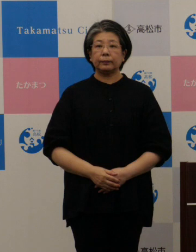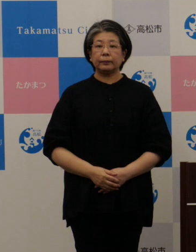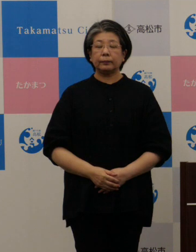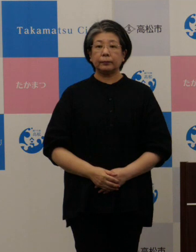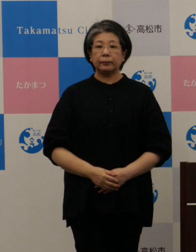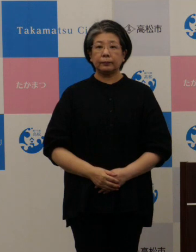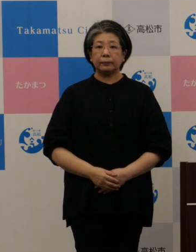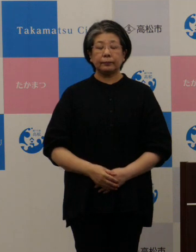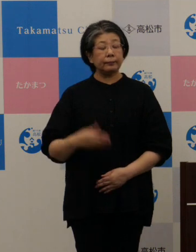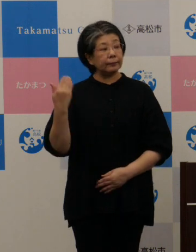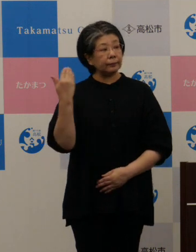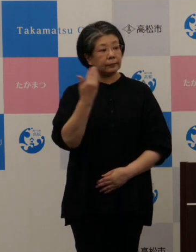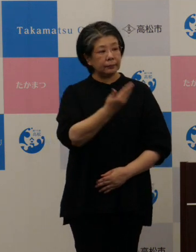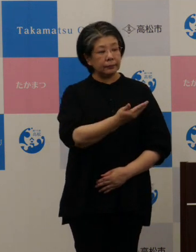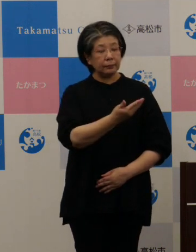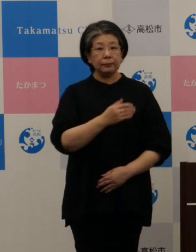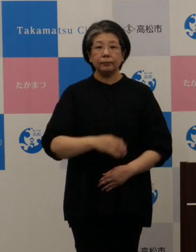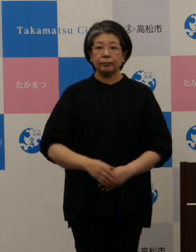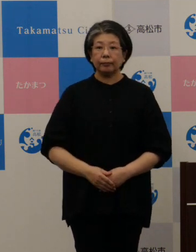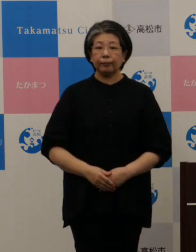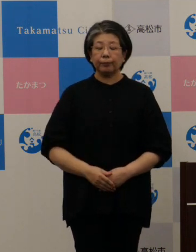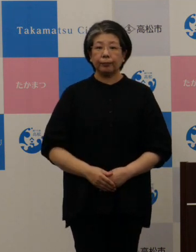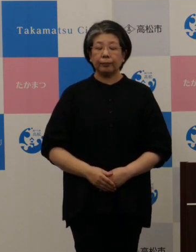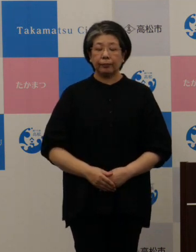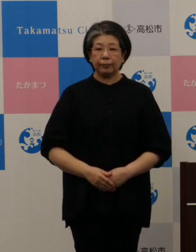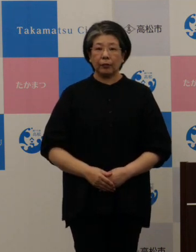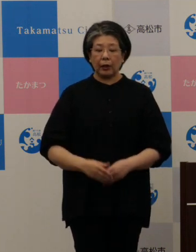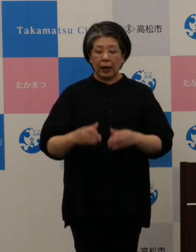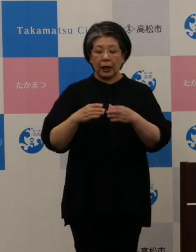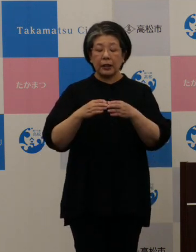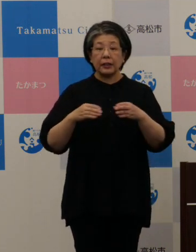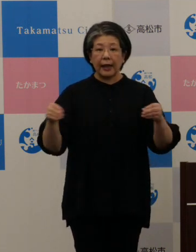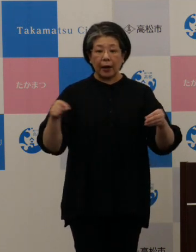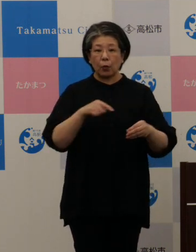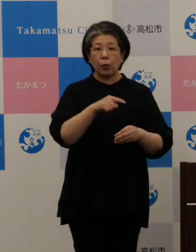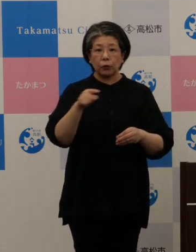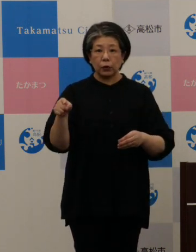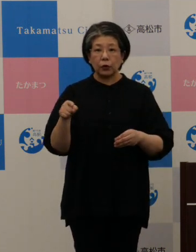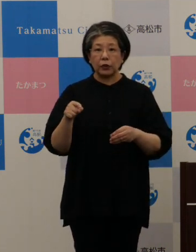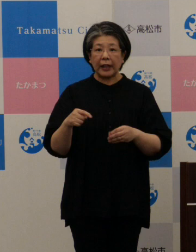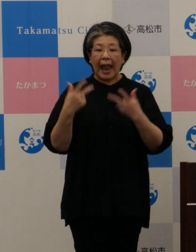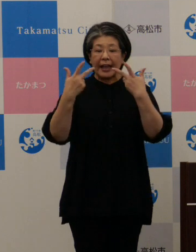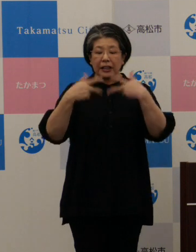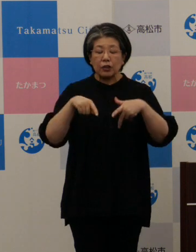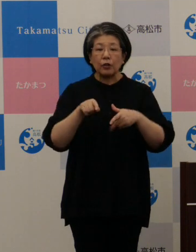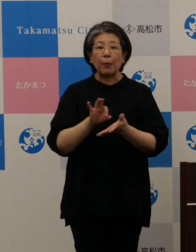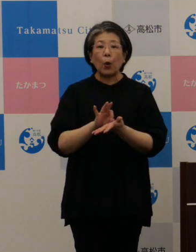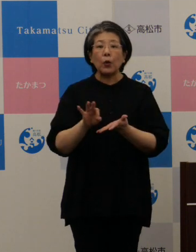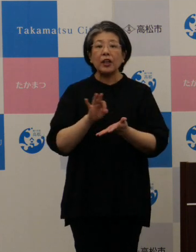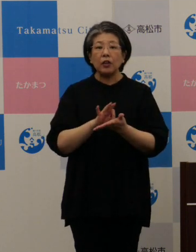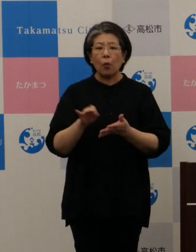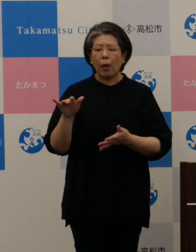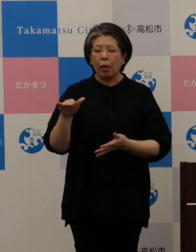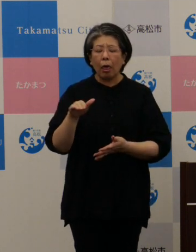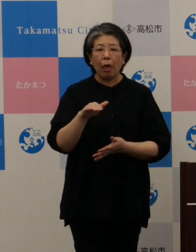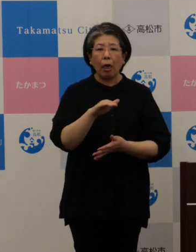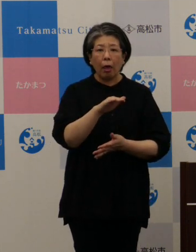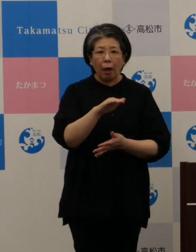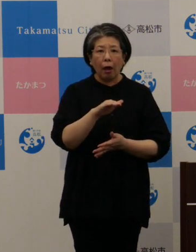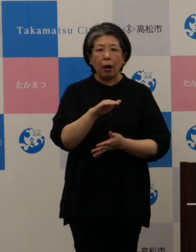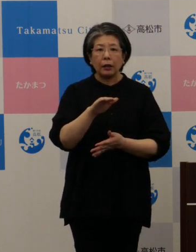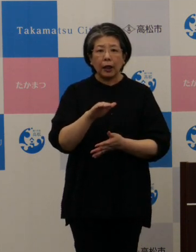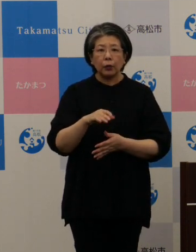まあ、そういった中ではあるんですけども、こう改めてこう全国的にその利用が低調だったということについての受け止めをお伺いしてもよろしいでしょう